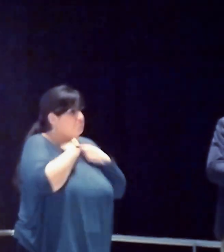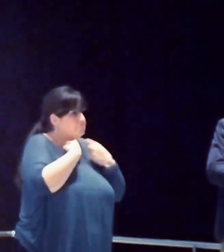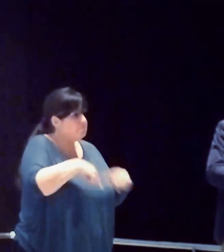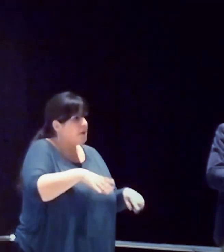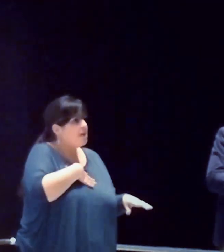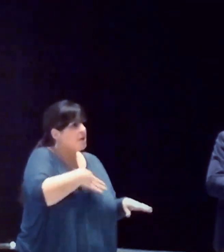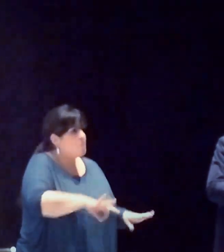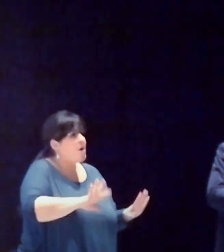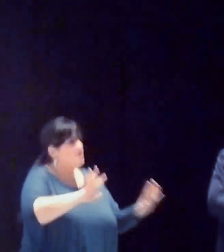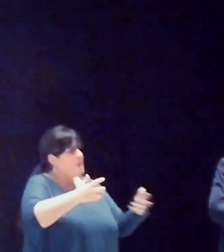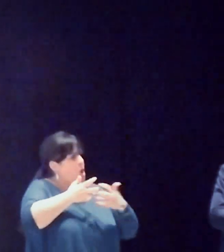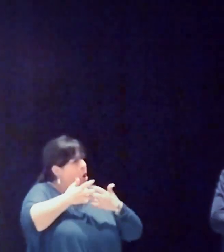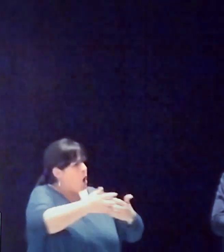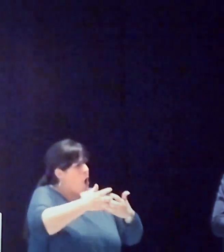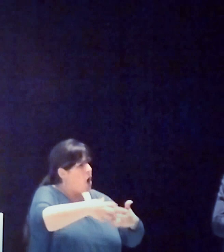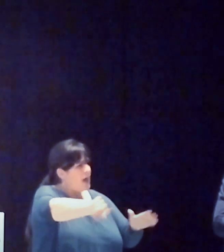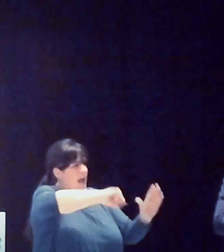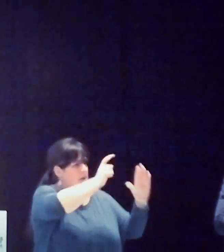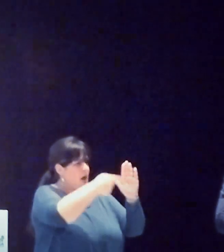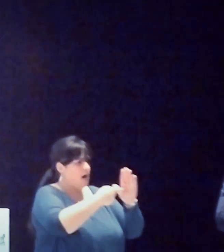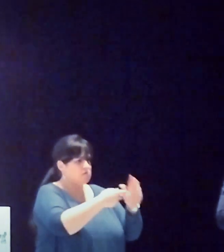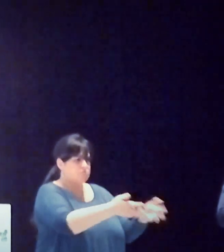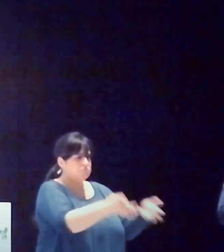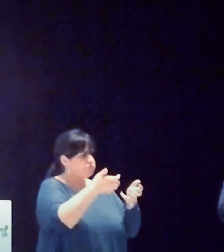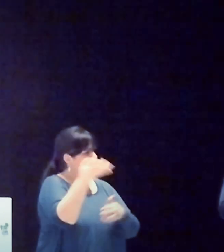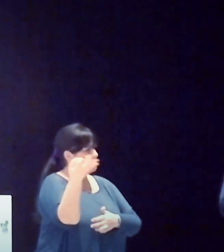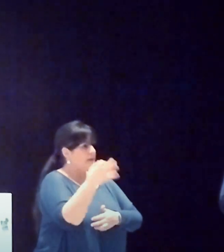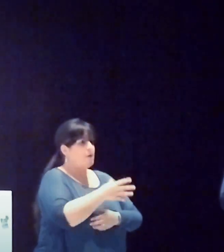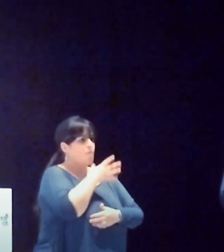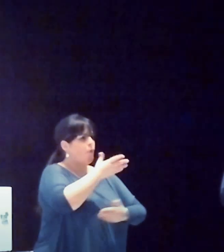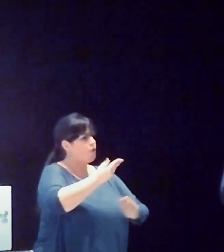en xogo a propia supervivencia.